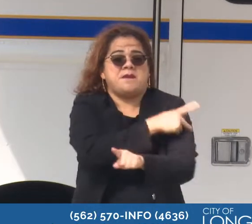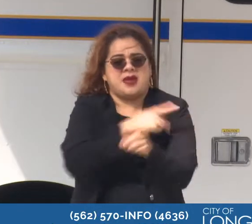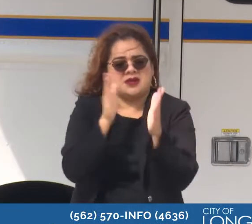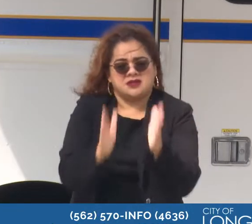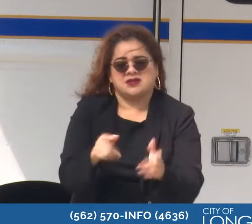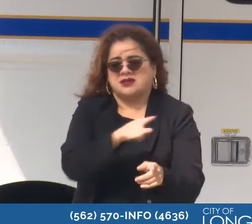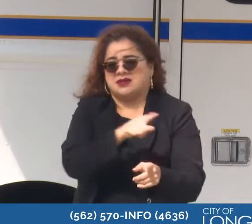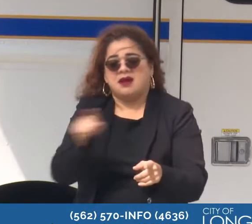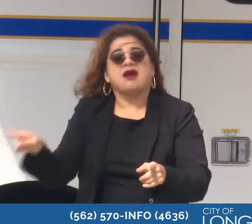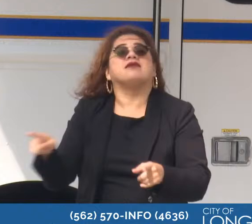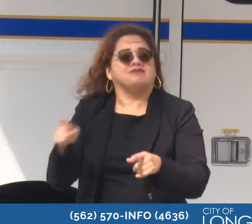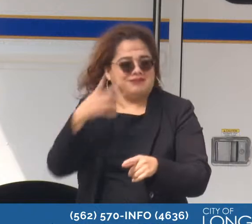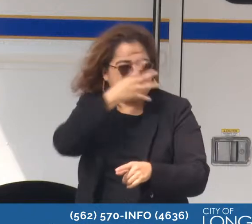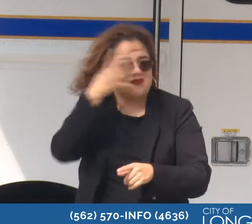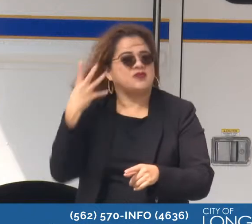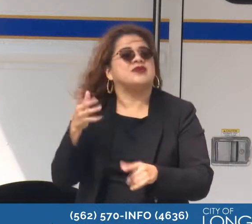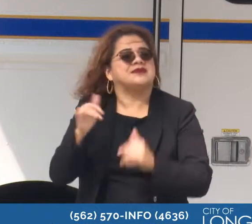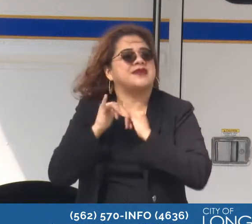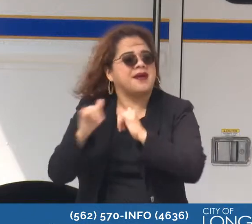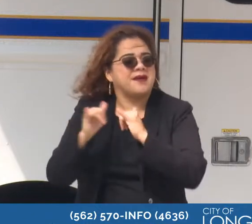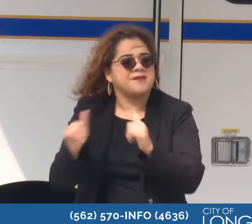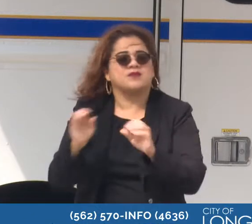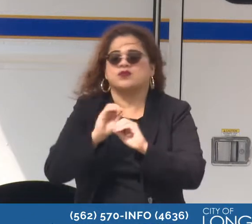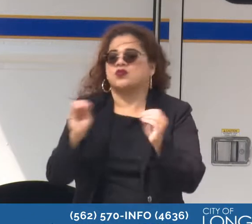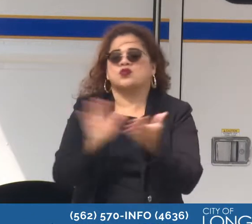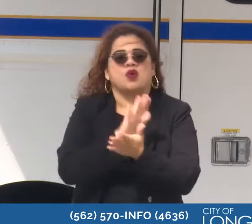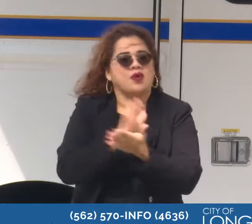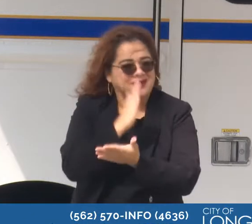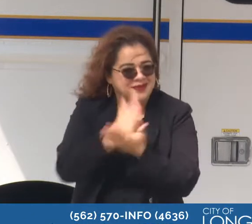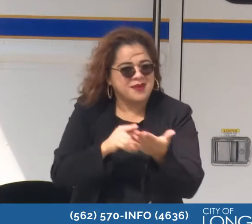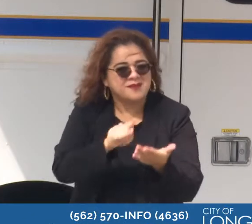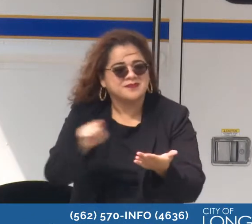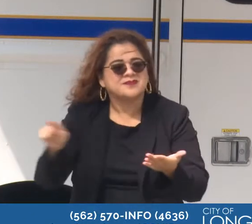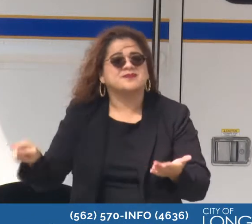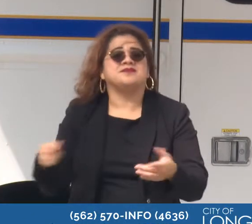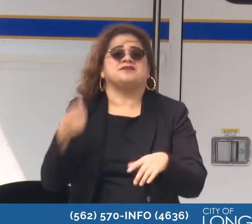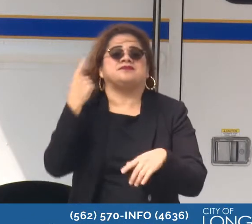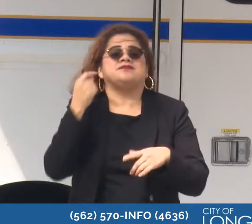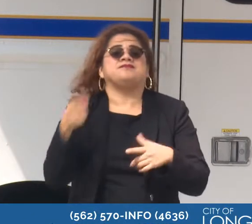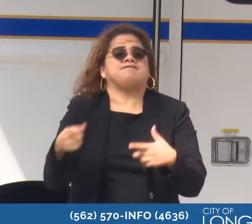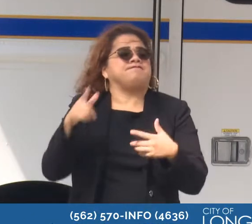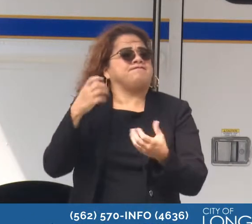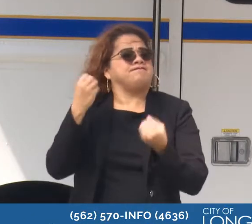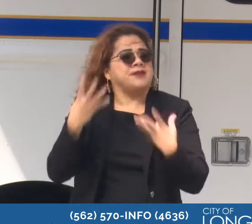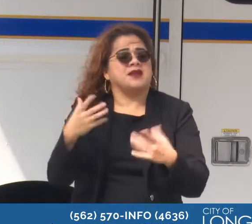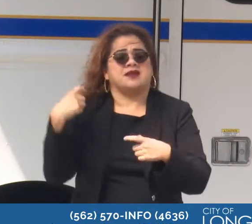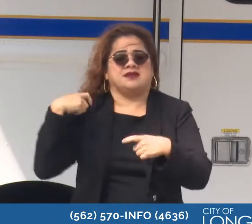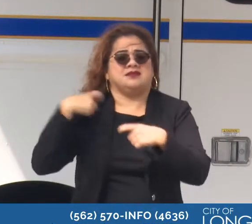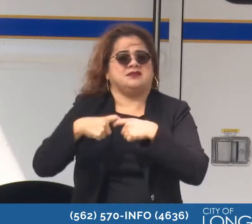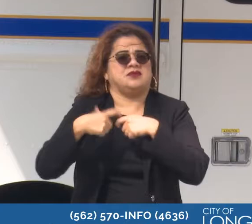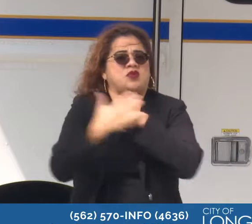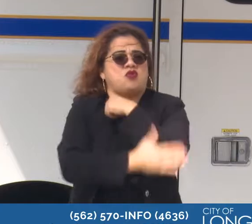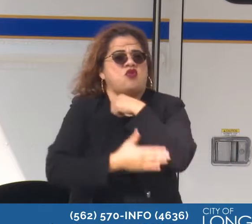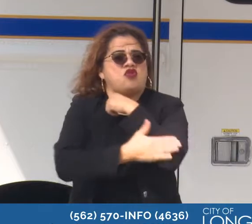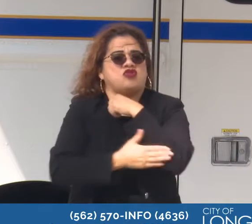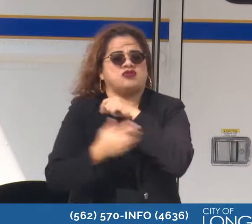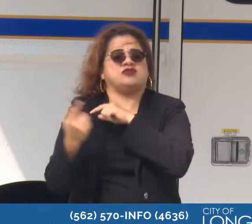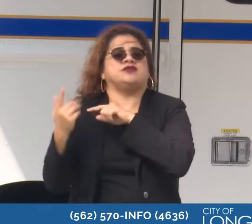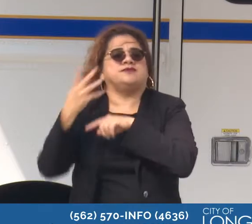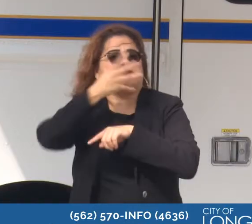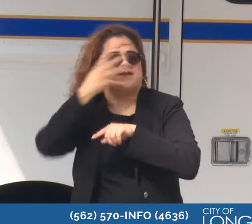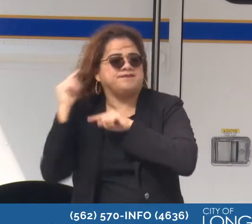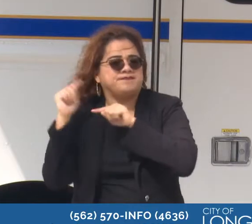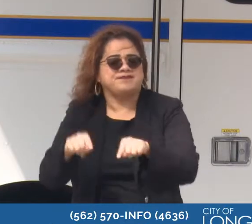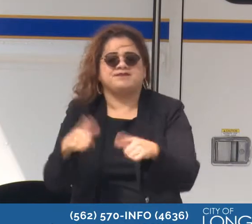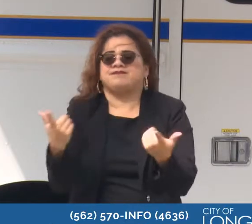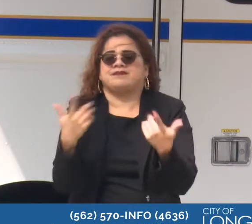que es bien difícil para gente que son latinos, que no tienen documentos, a tener